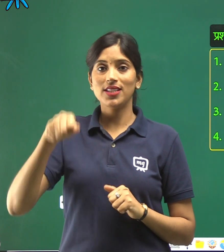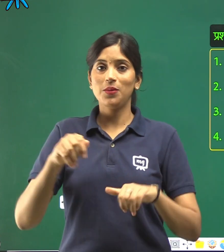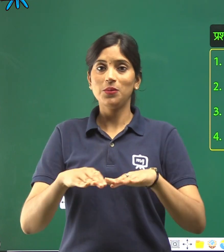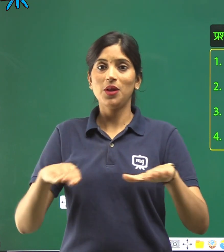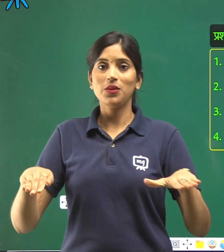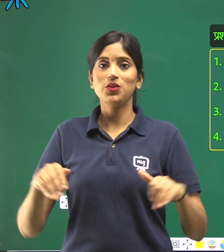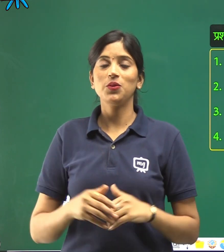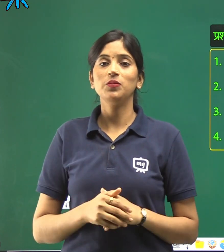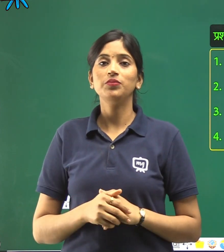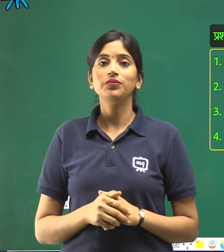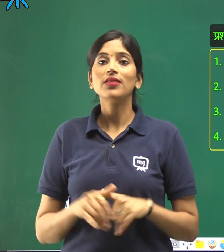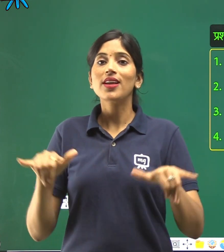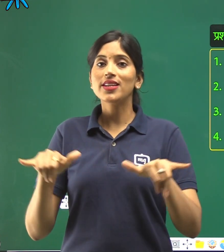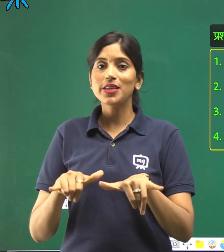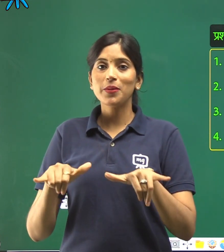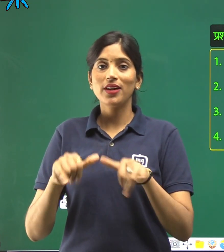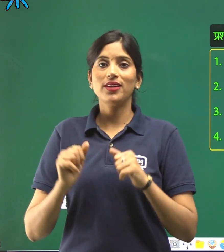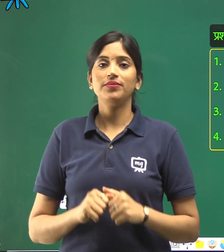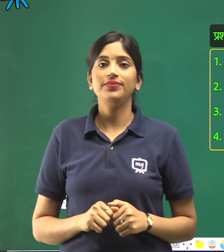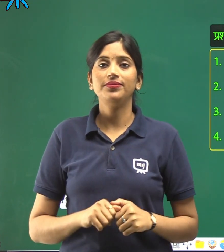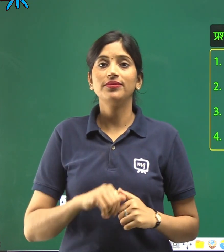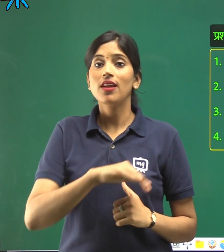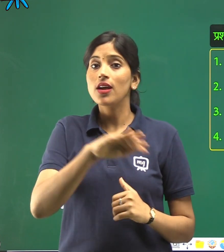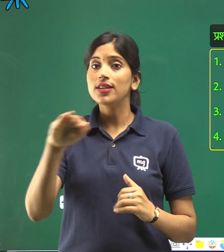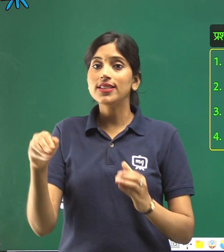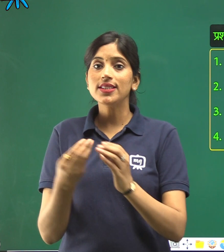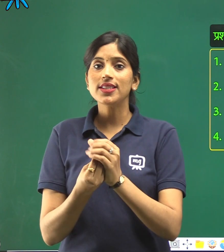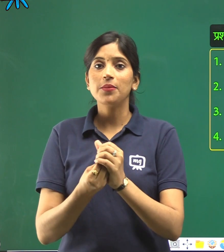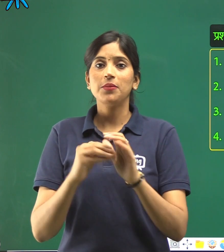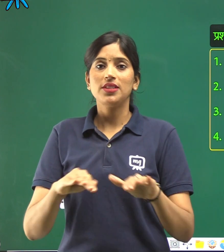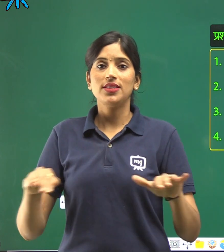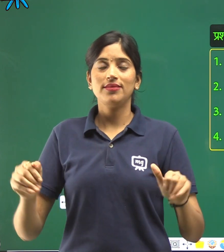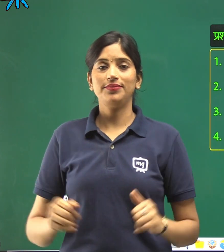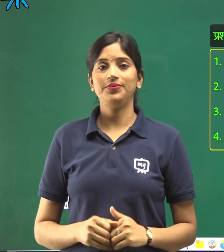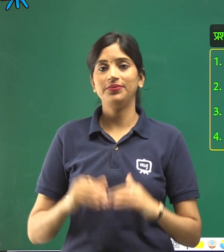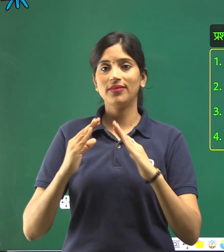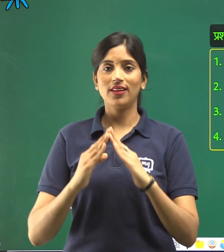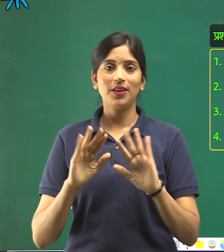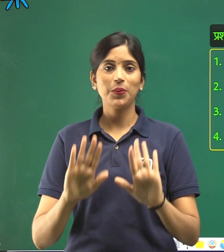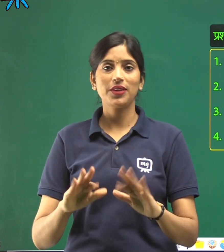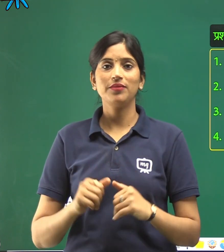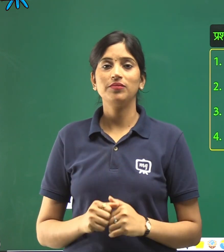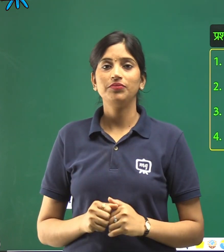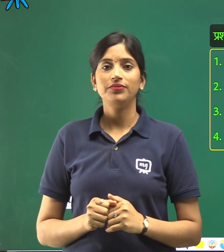बच्चों? इसी प्रकार सभी बच्चे घर पर